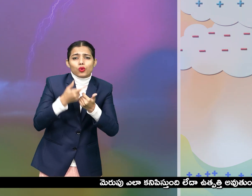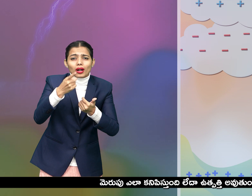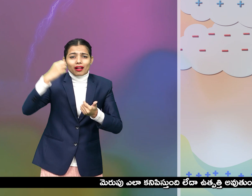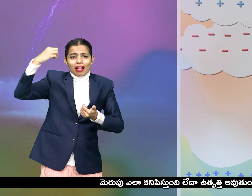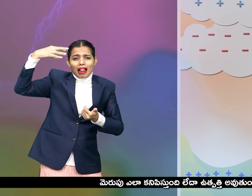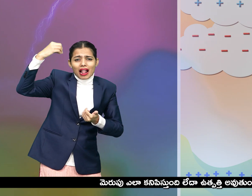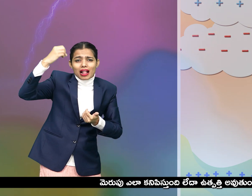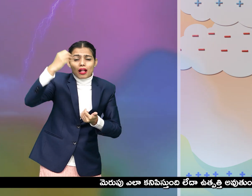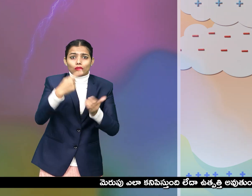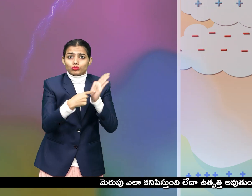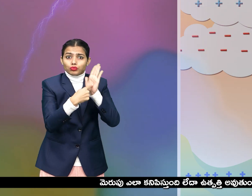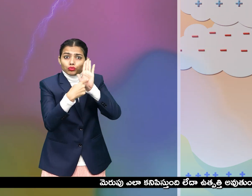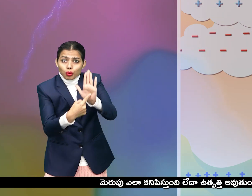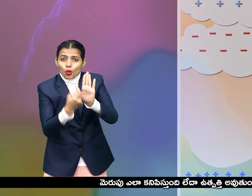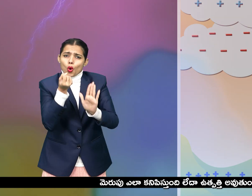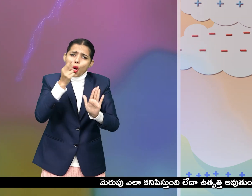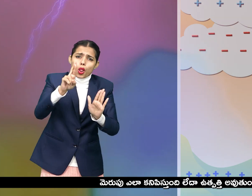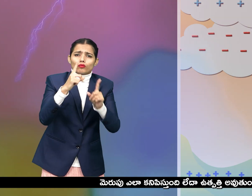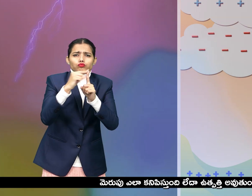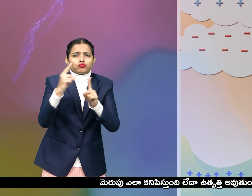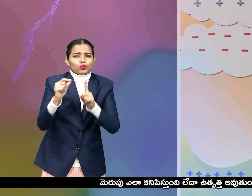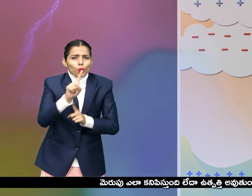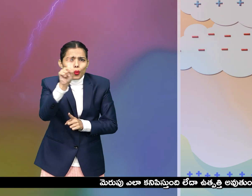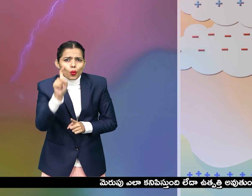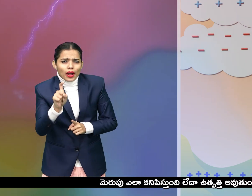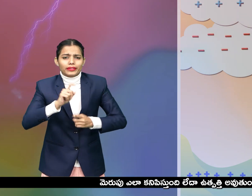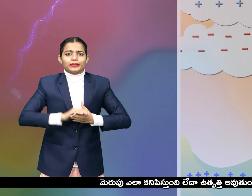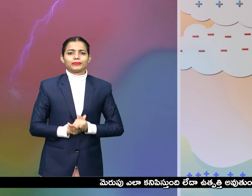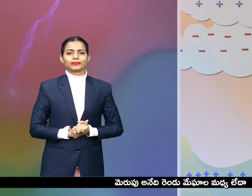మెరుపు ఎలా కనిపిస్తుంది లేదా ఉత్పత్తి అవుతుంది?